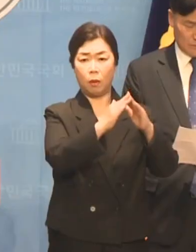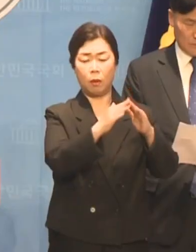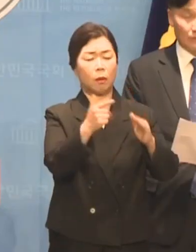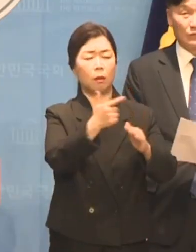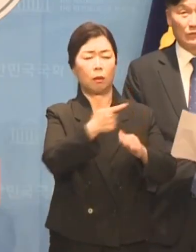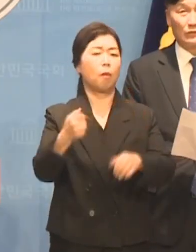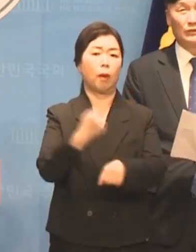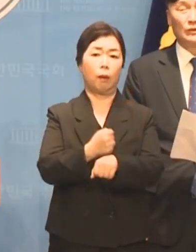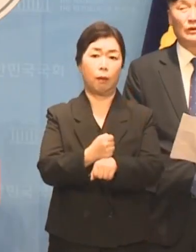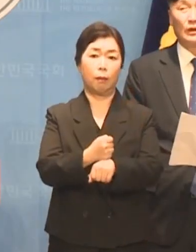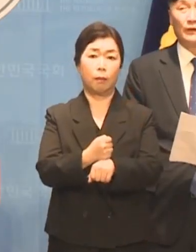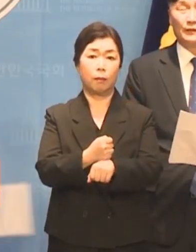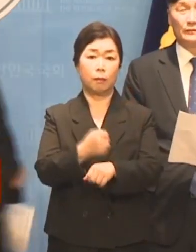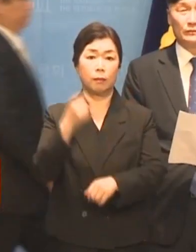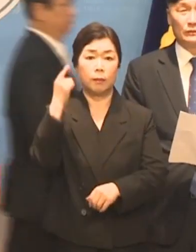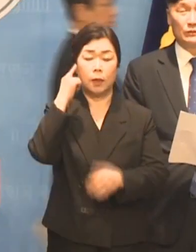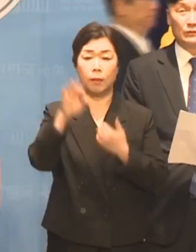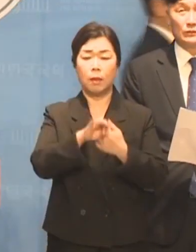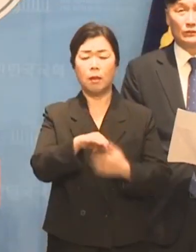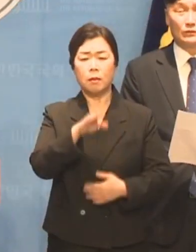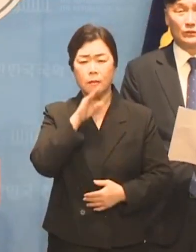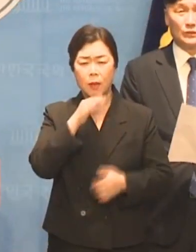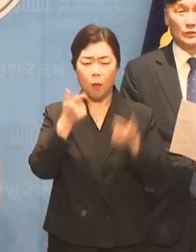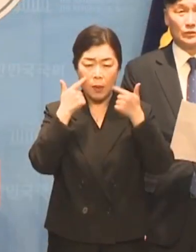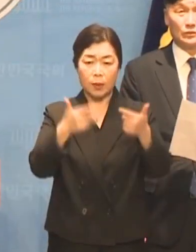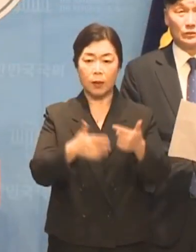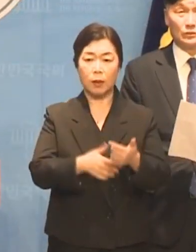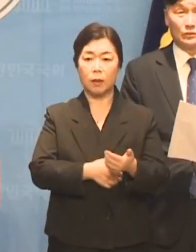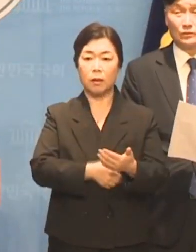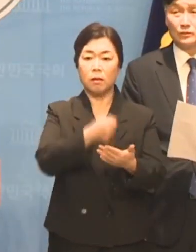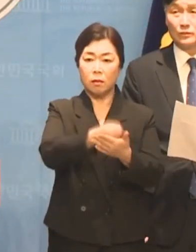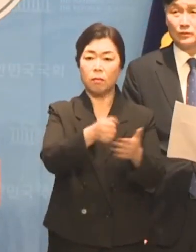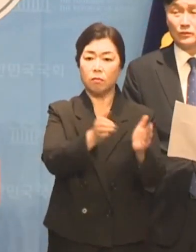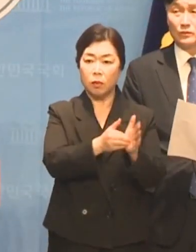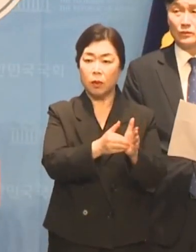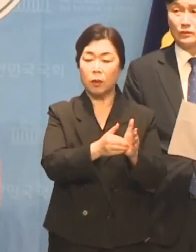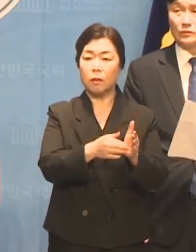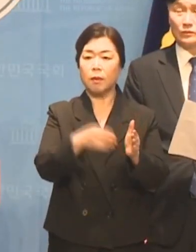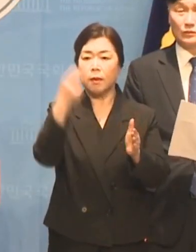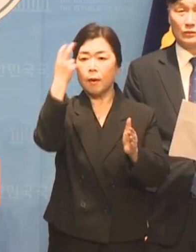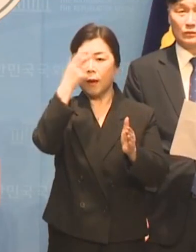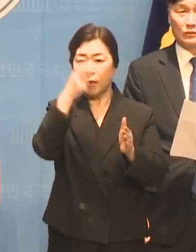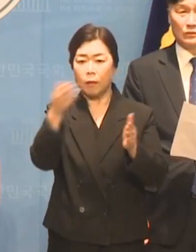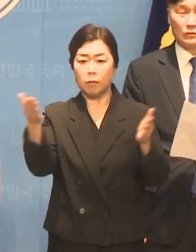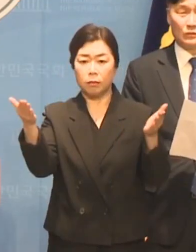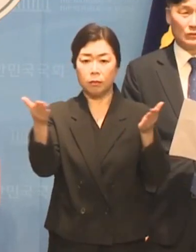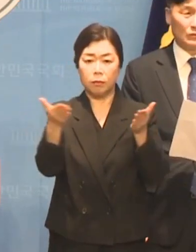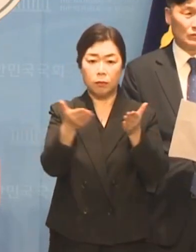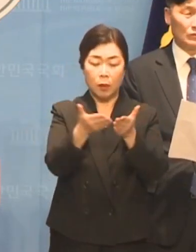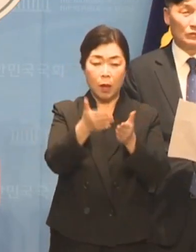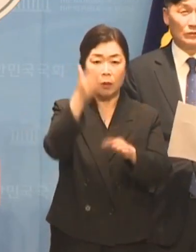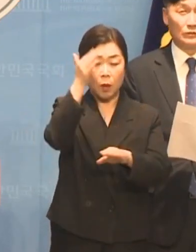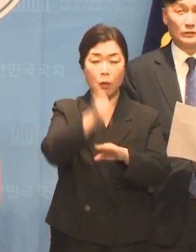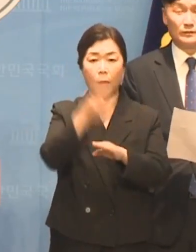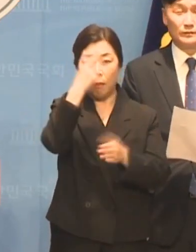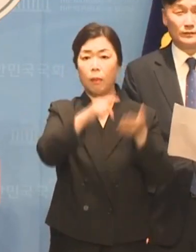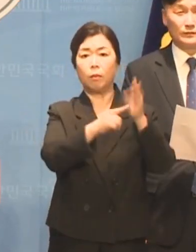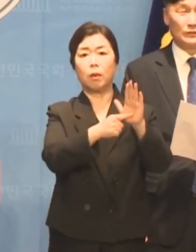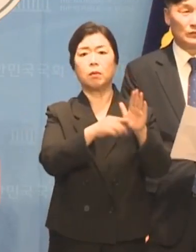너무합니다. 정말 답을 정해놓고 있는 감사원의 감사 결과 발표가 정말